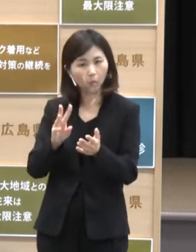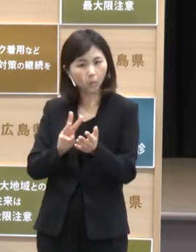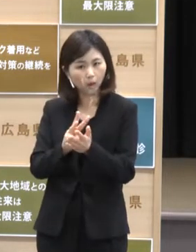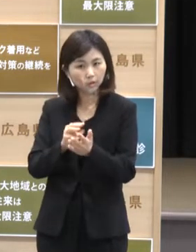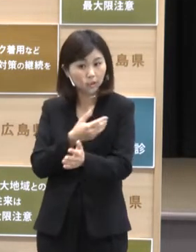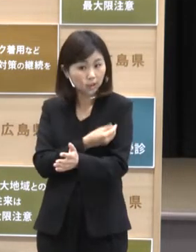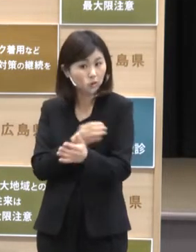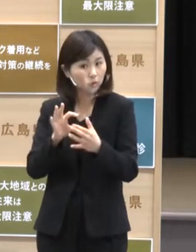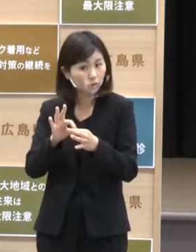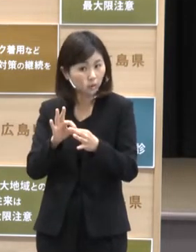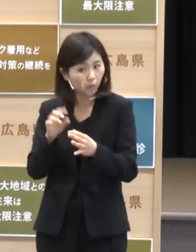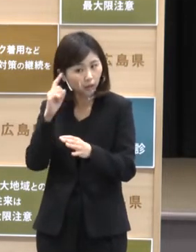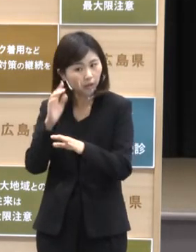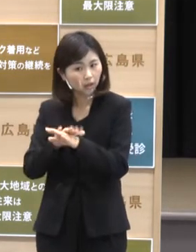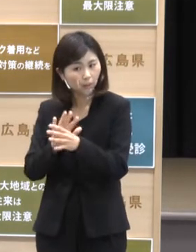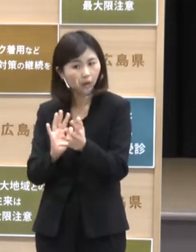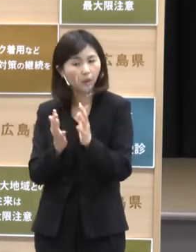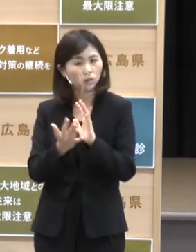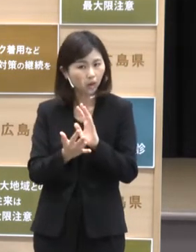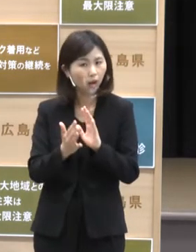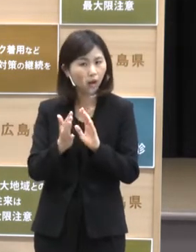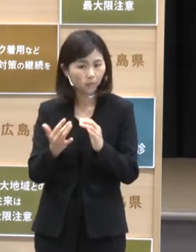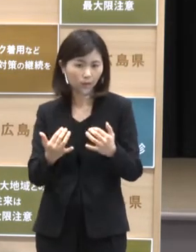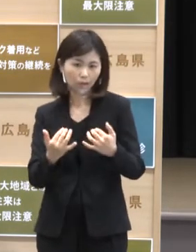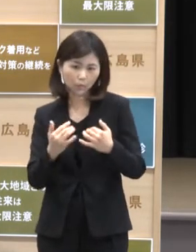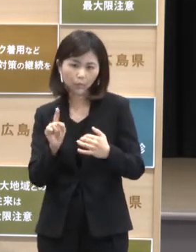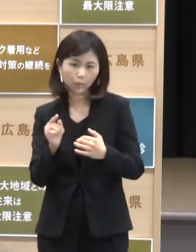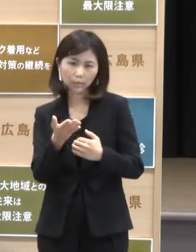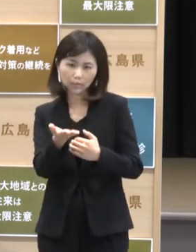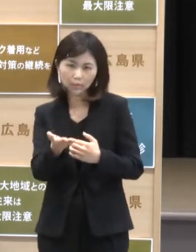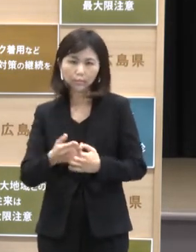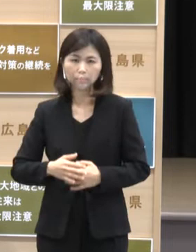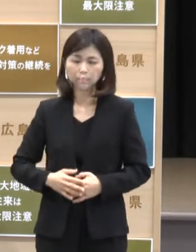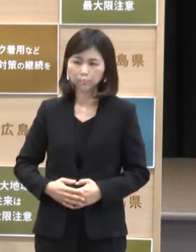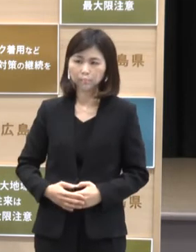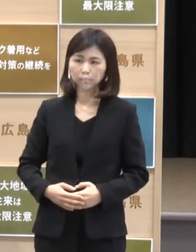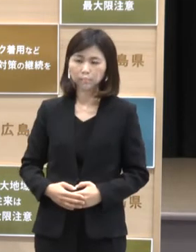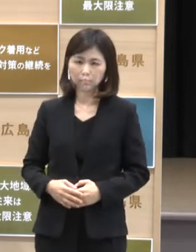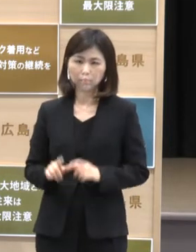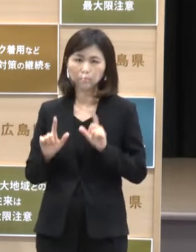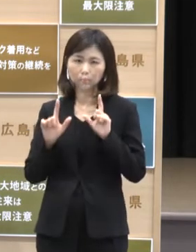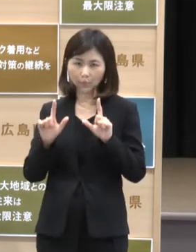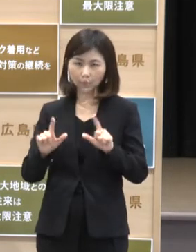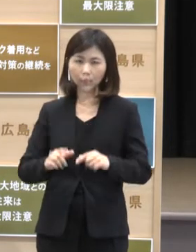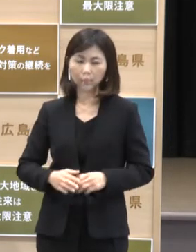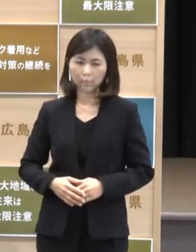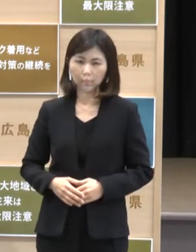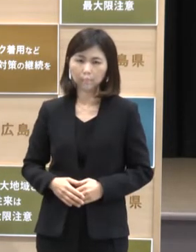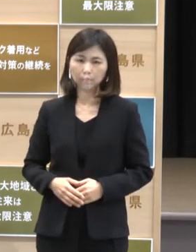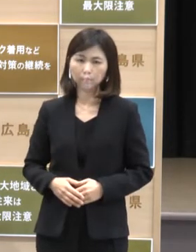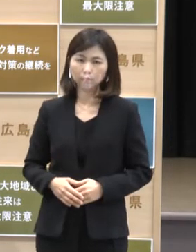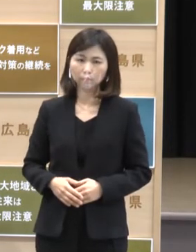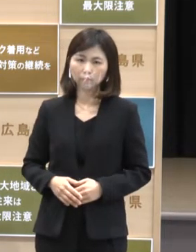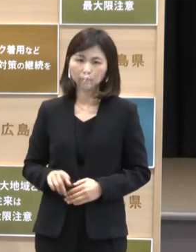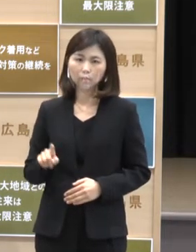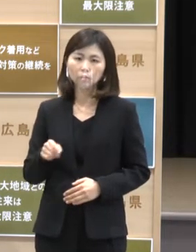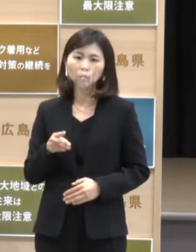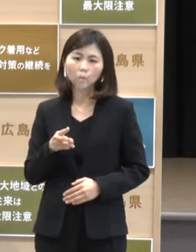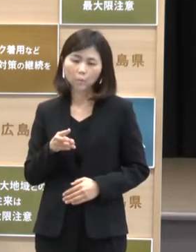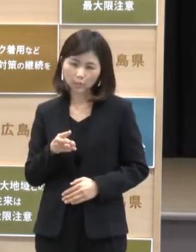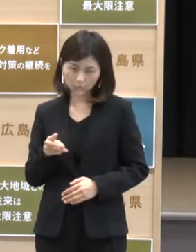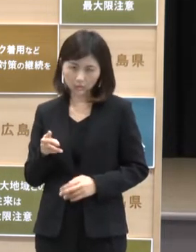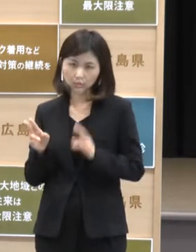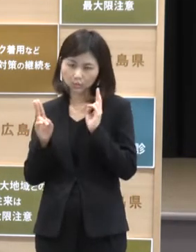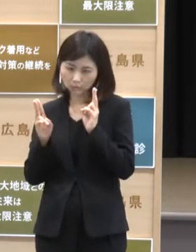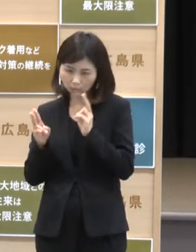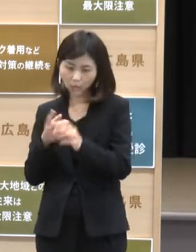響をどのようにお考えかお願いします。 そうですね、なかなかあの、まあ、実際問題としてはノババックスの数っていうのは、ま